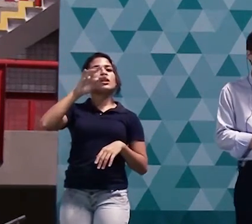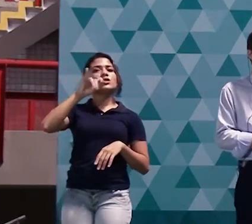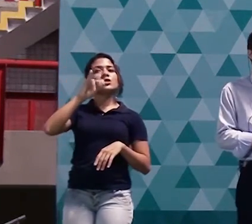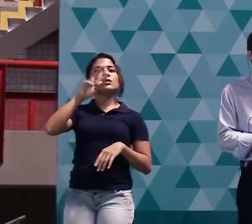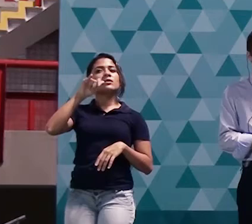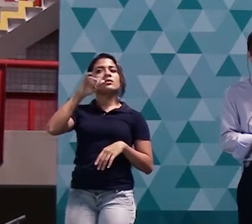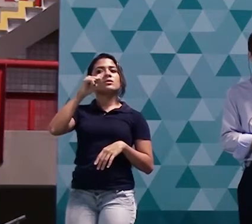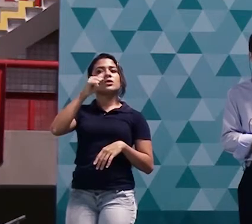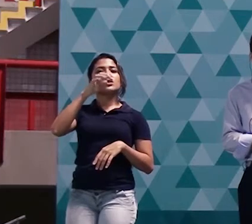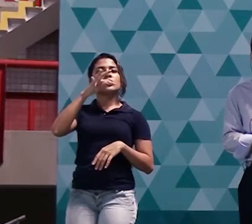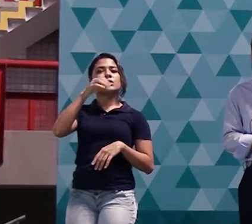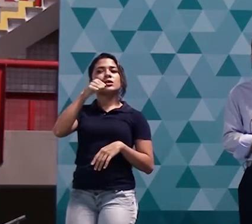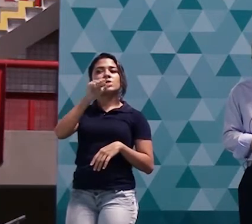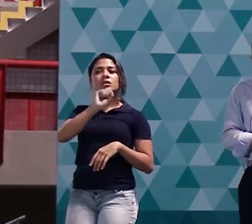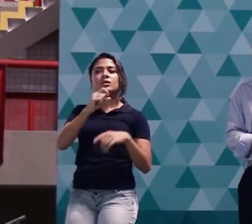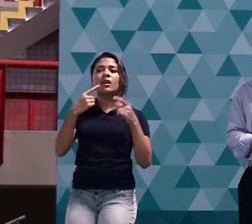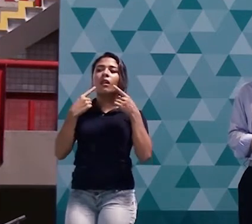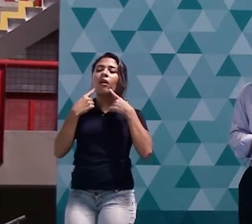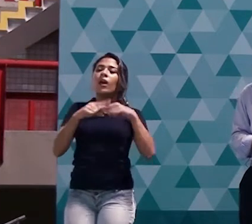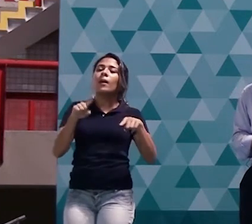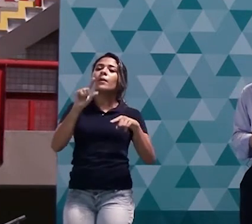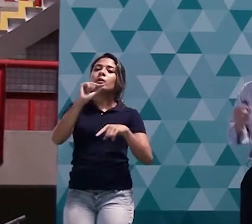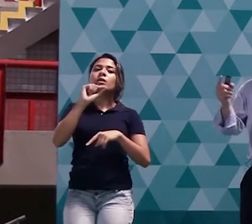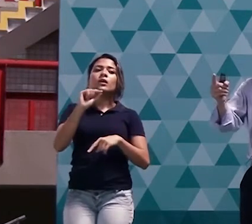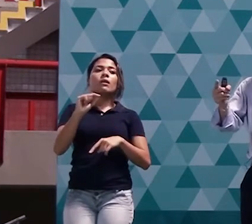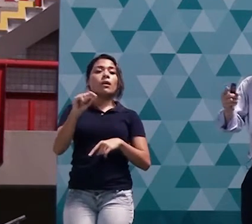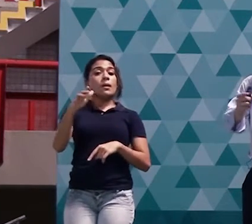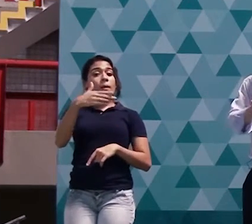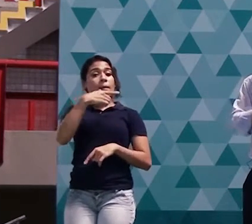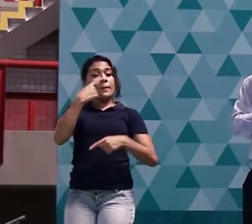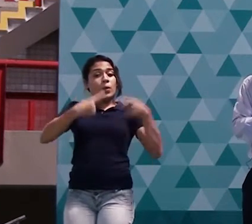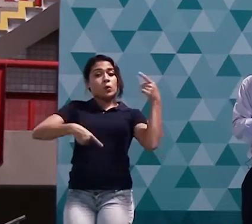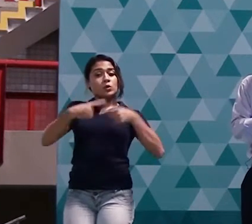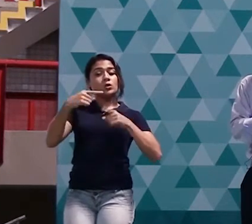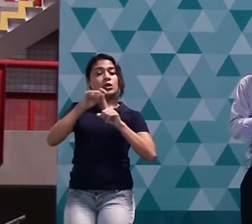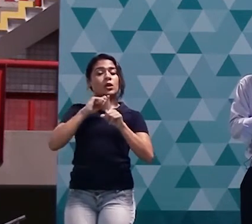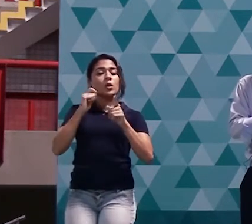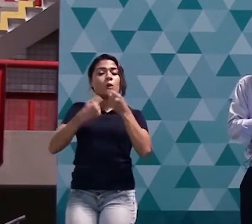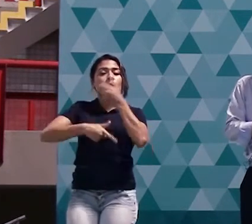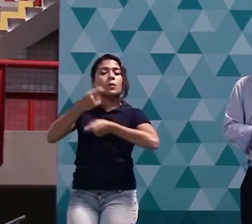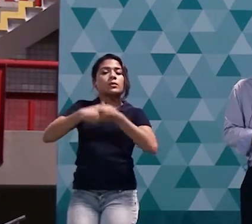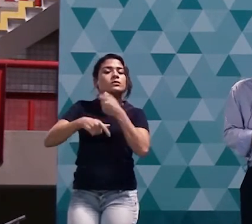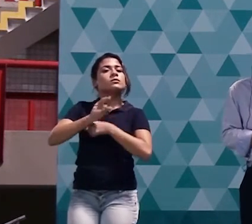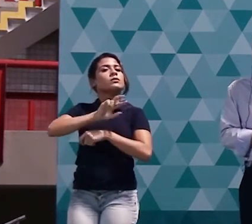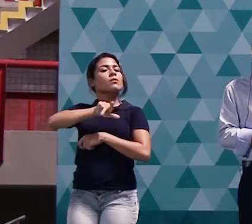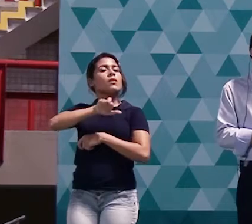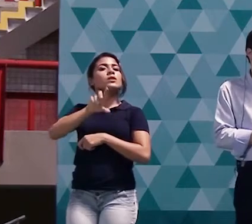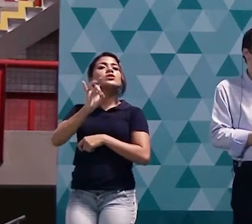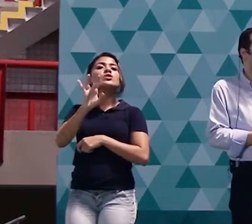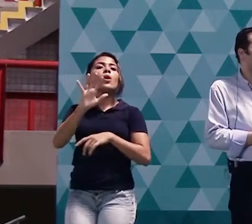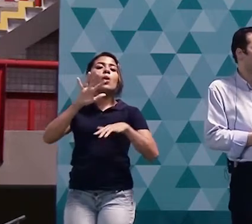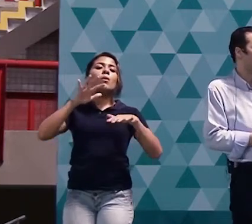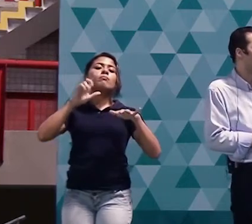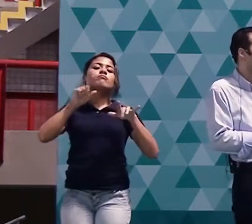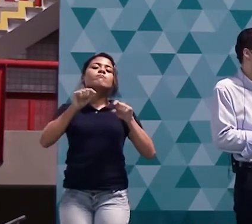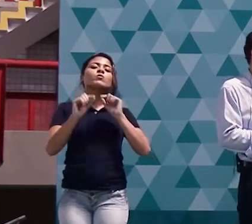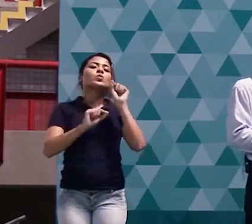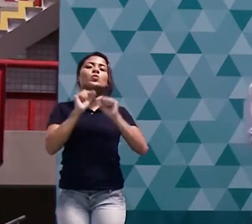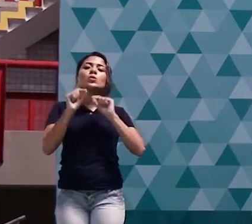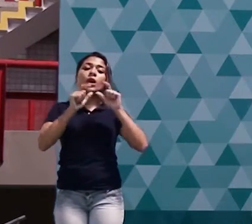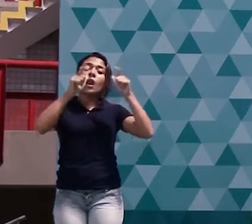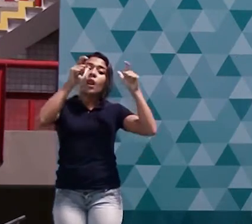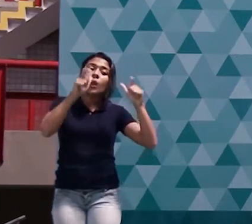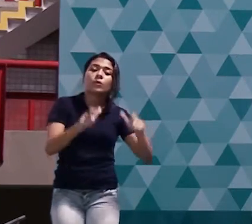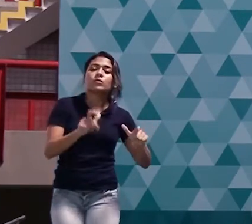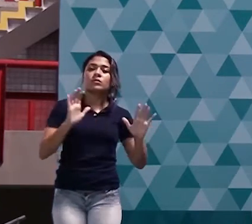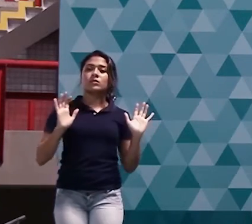o sistema político-econômico. São apenas movimentos locais. Mas os movimentos emancipacionistas já é